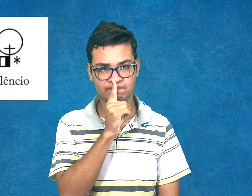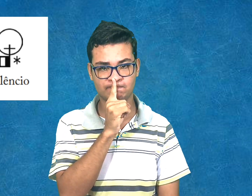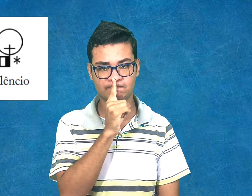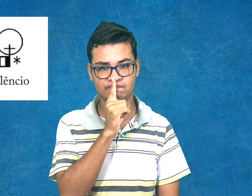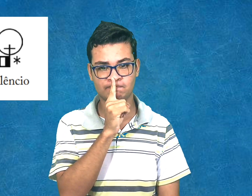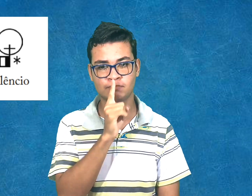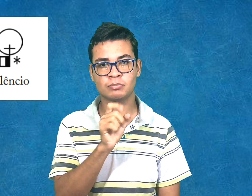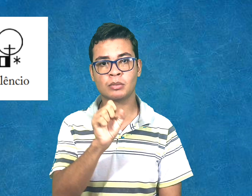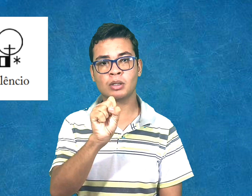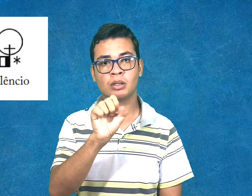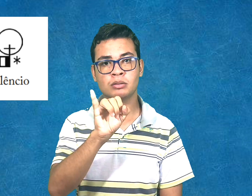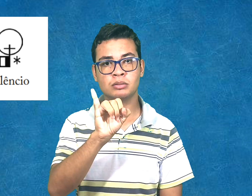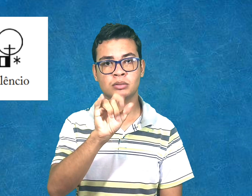Silêncio.